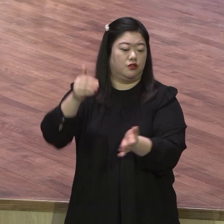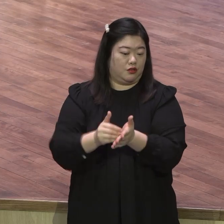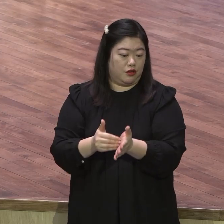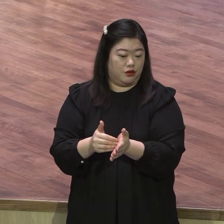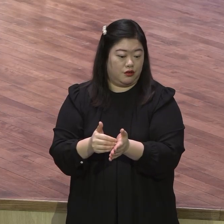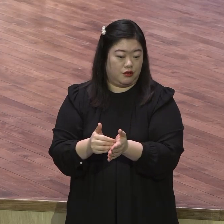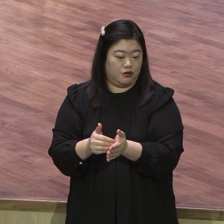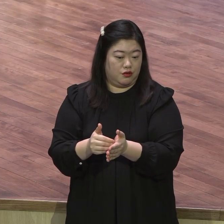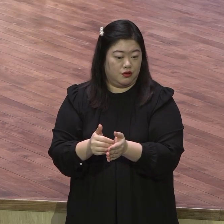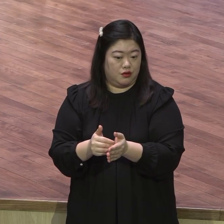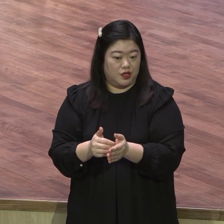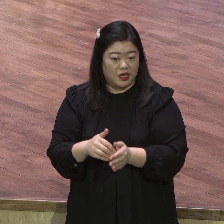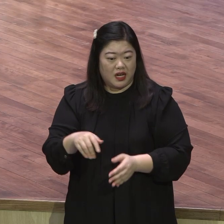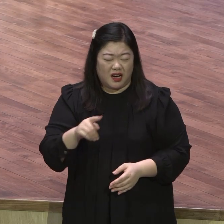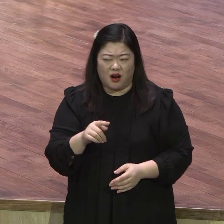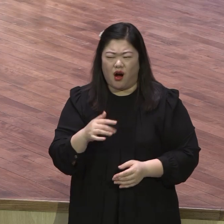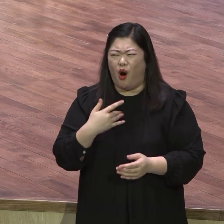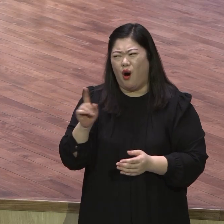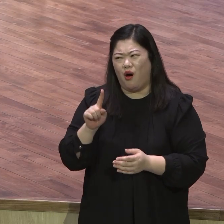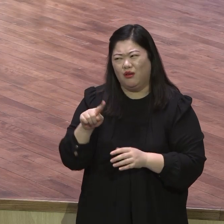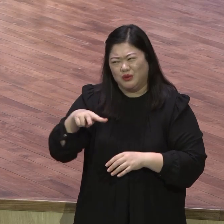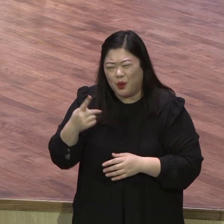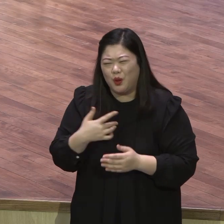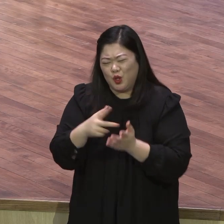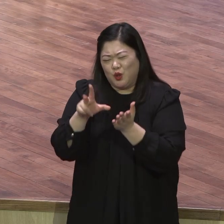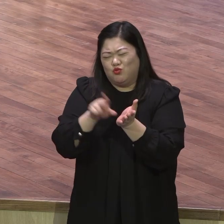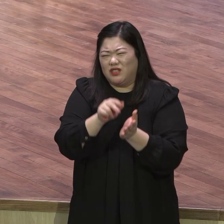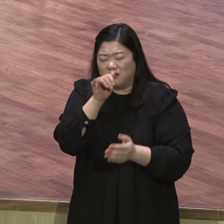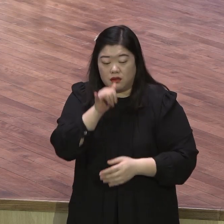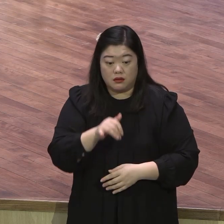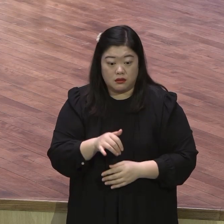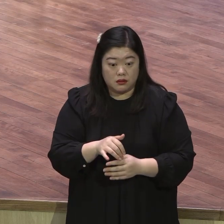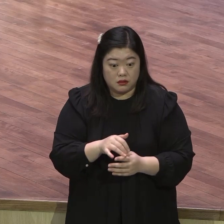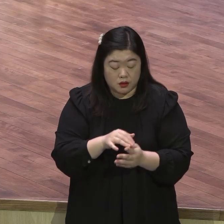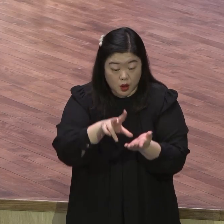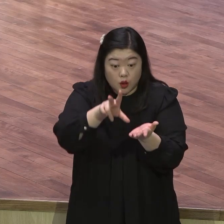있으면 안 돼요. 문제 없어요. 문제가 문제 되면 안 돼.